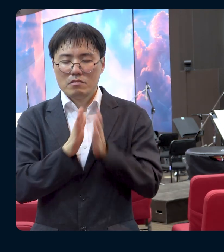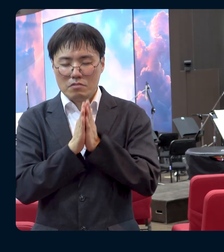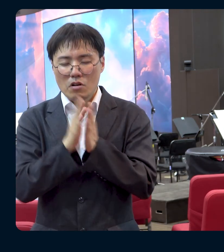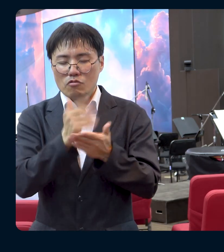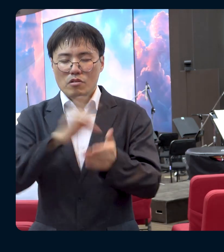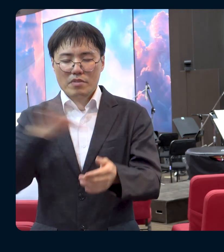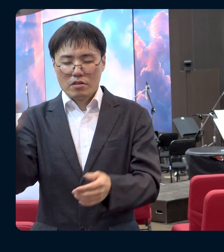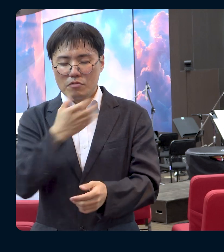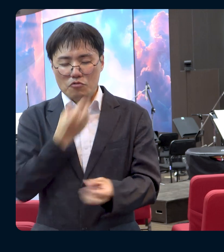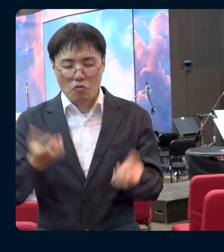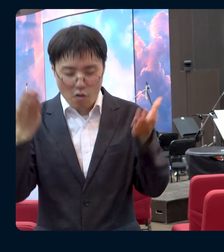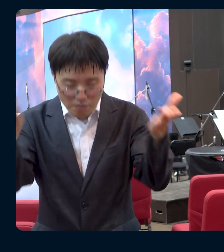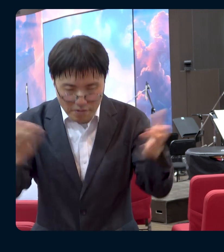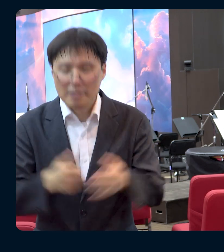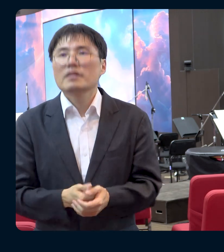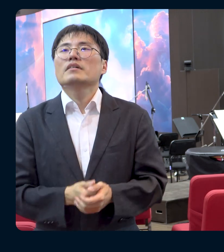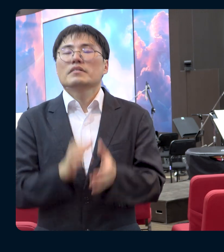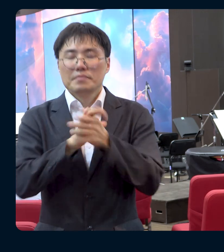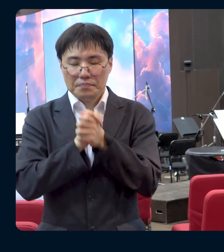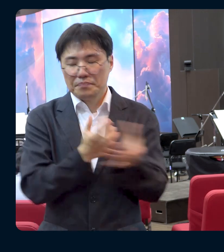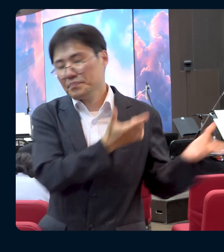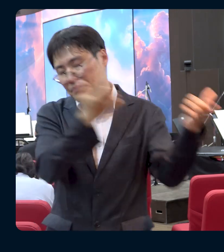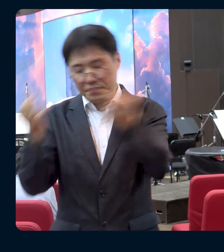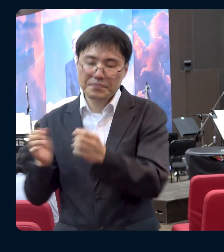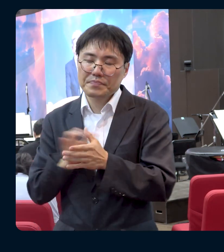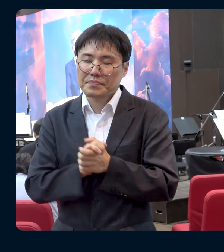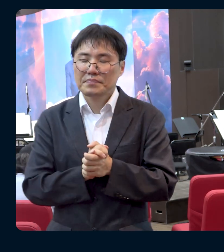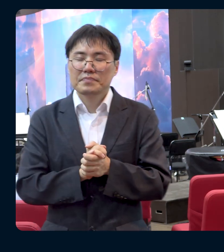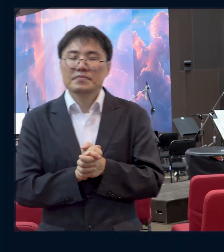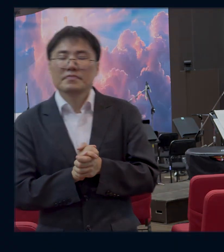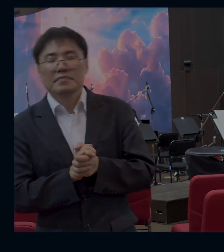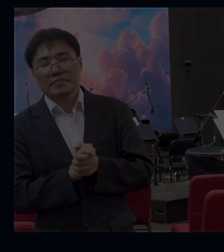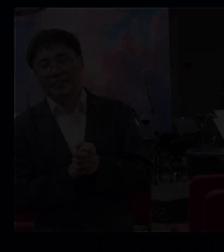길을 아름답게 걸으실 수 있기를 주의 이름으로 축원합니다. 기도하겠습니다.